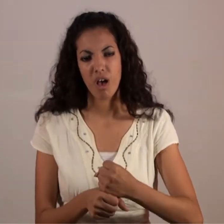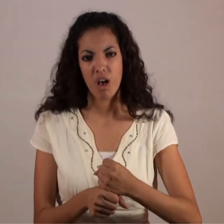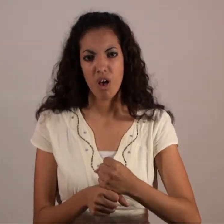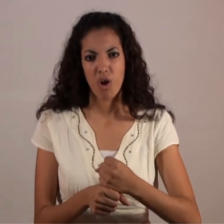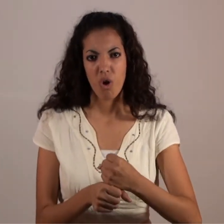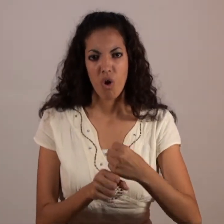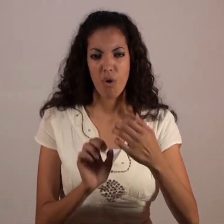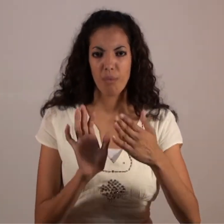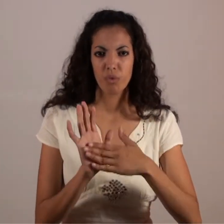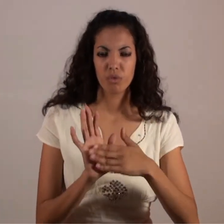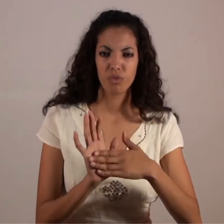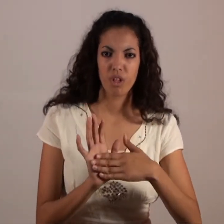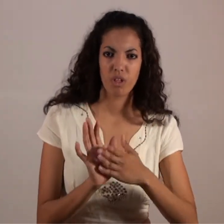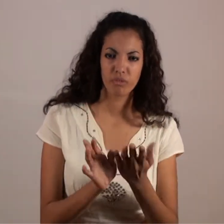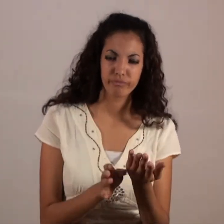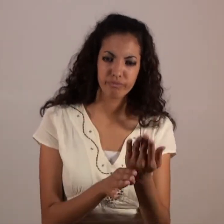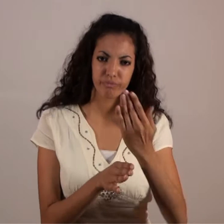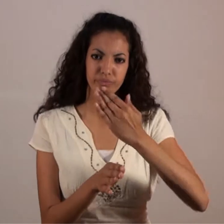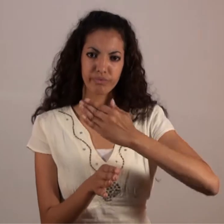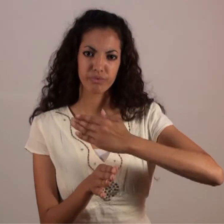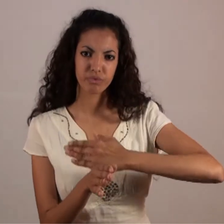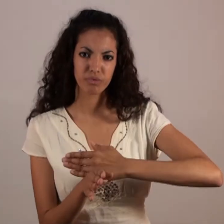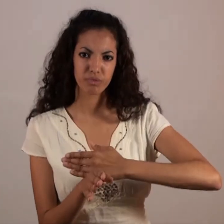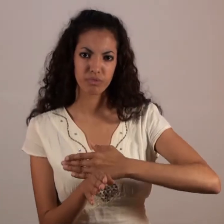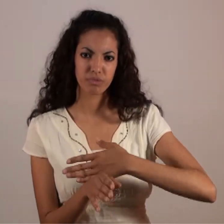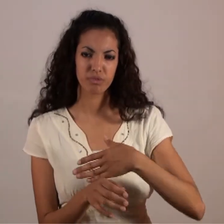Melquisedec. Hebreos 5:6.